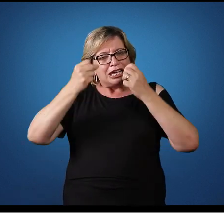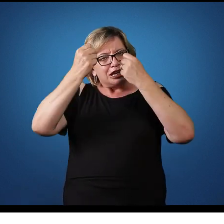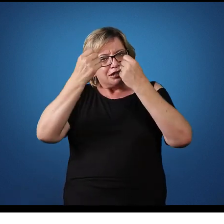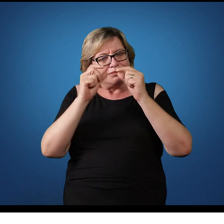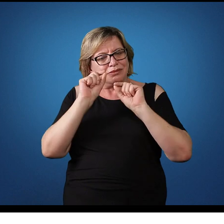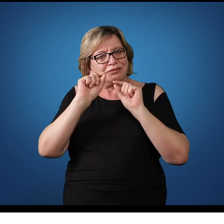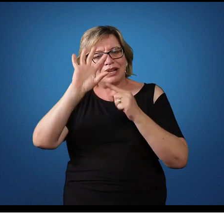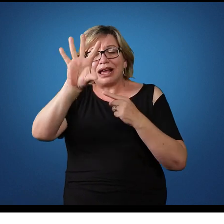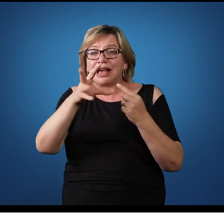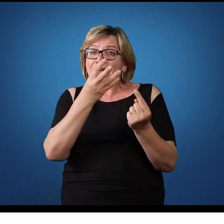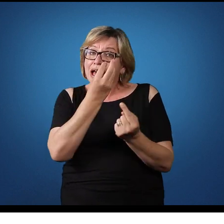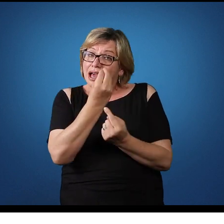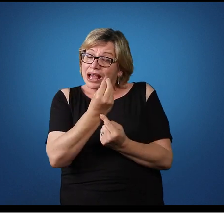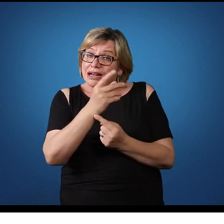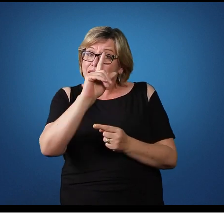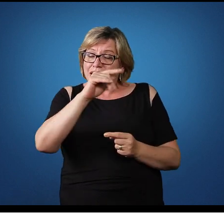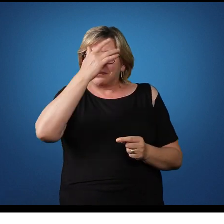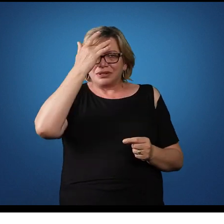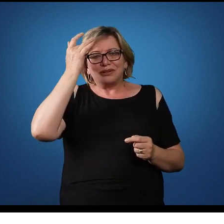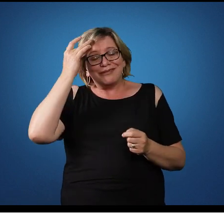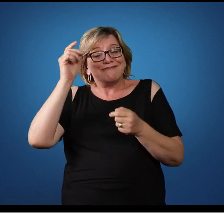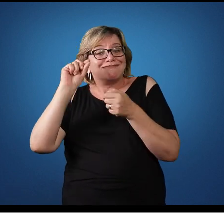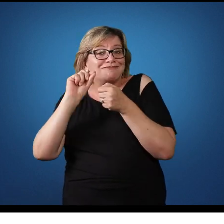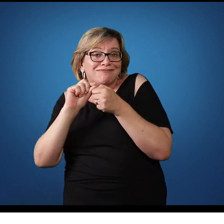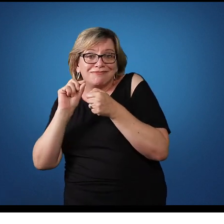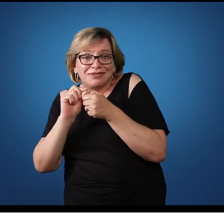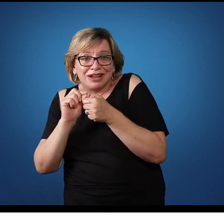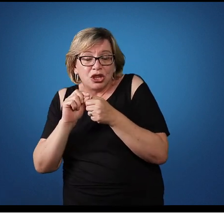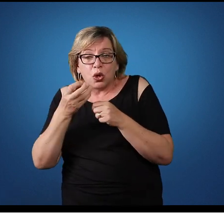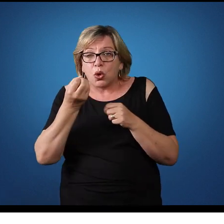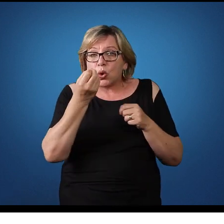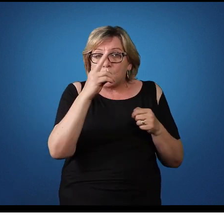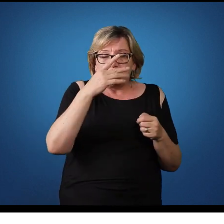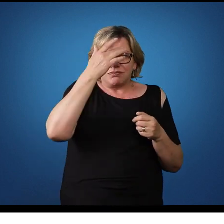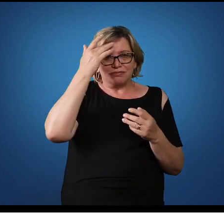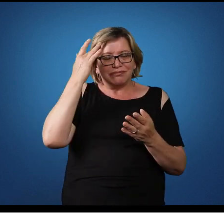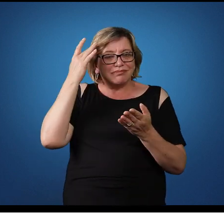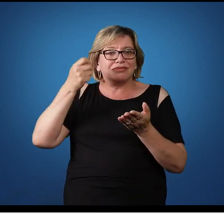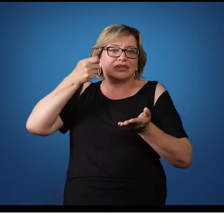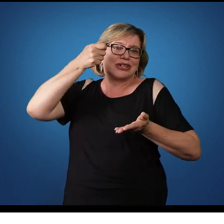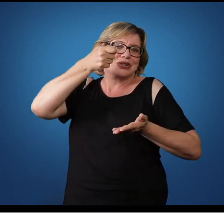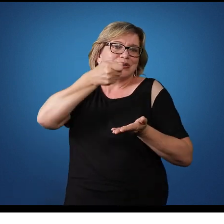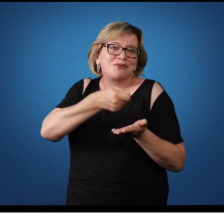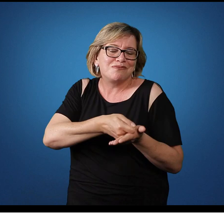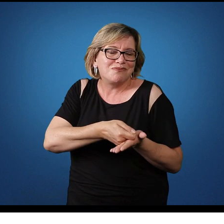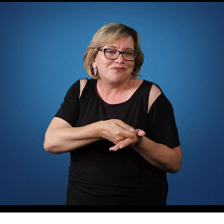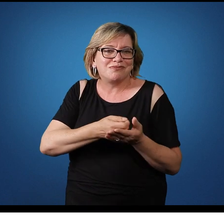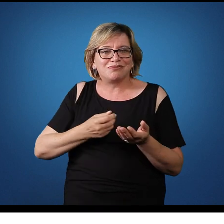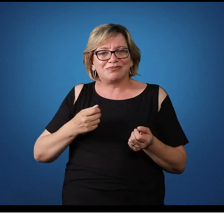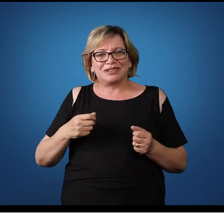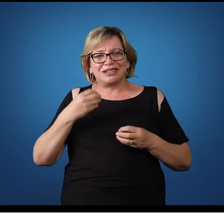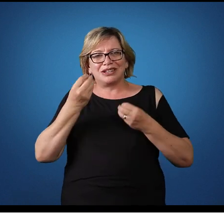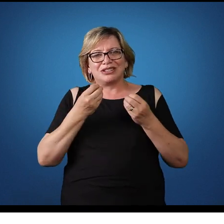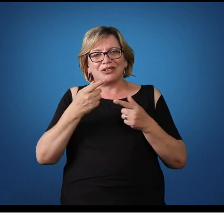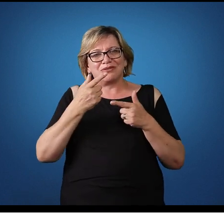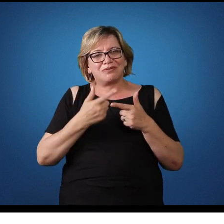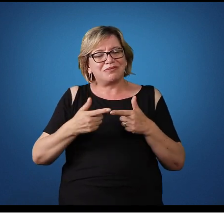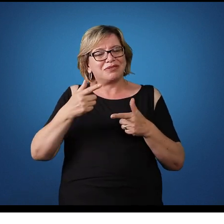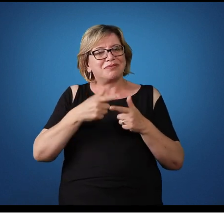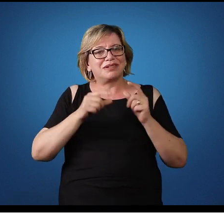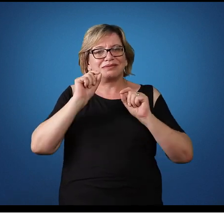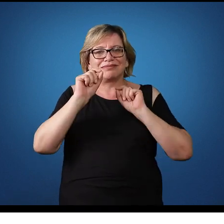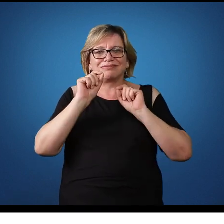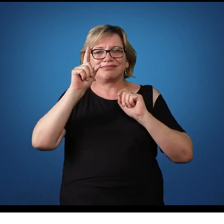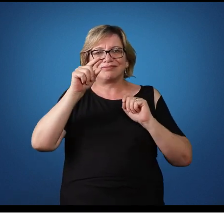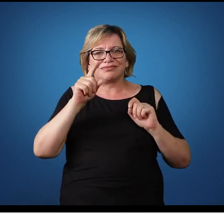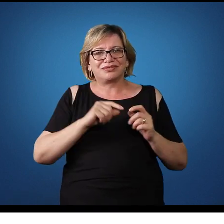aquele que produz a arte e aquele que eventualmente compra ou recebe essa arte. Bem, o problema com essa definição é